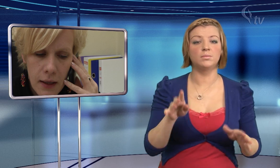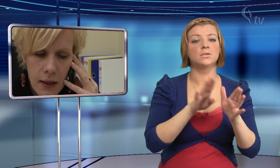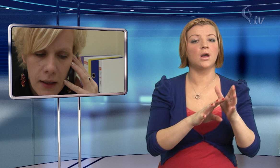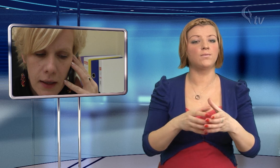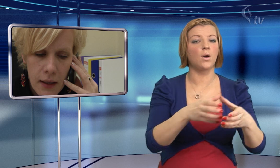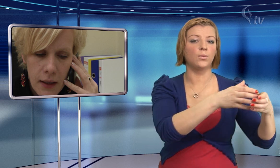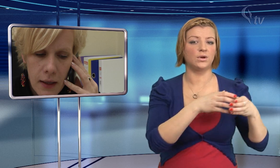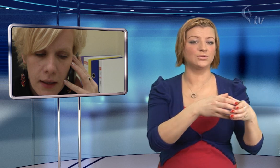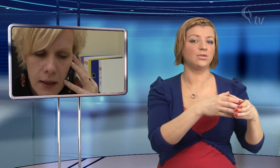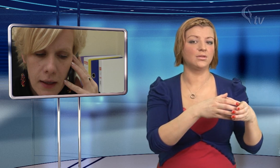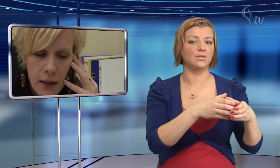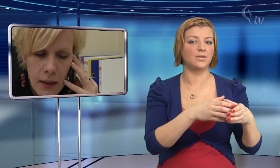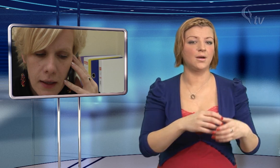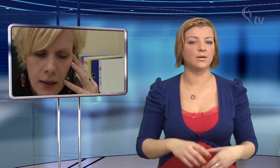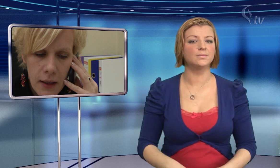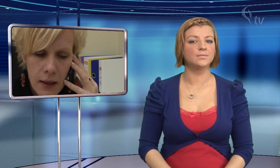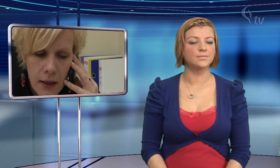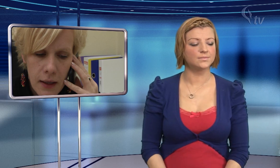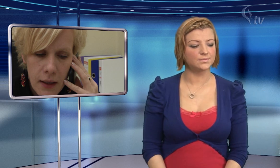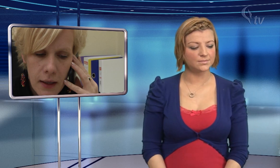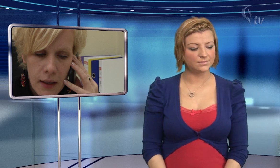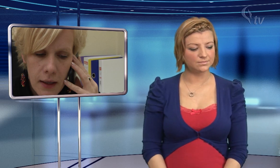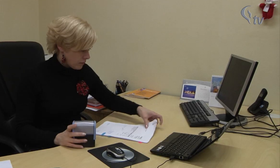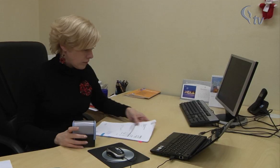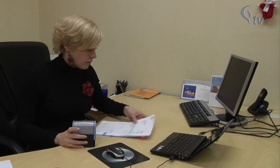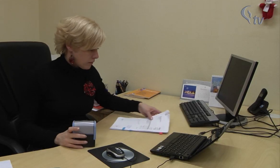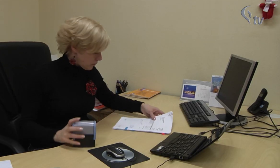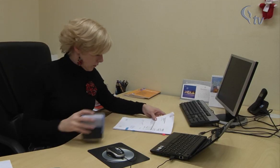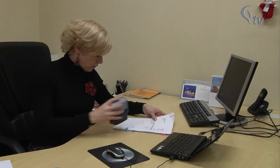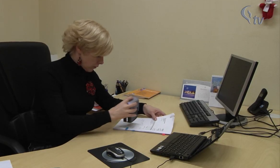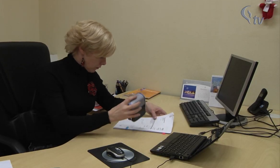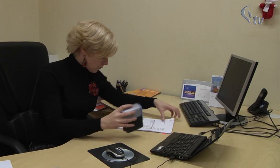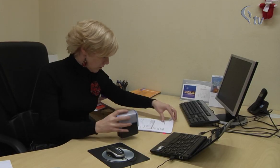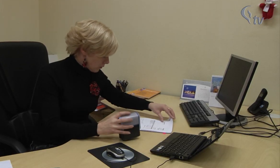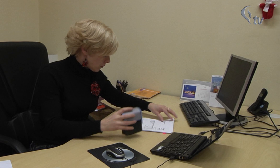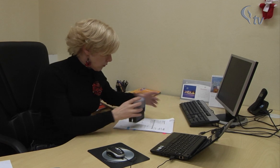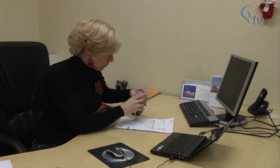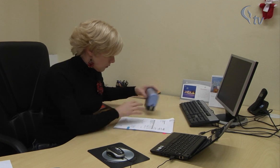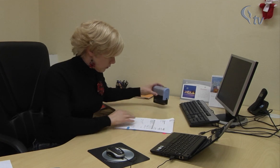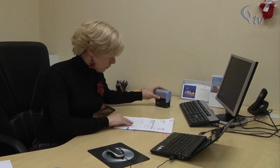ja võrdsete võimaluste loomist meile tavaühiskonda integreerumisel.